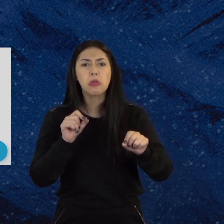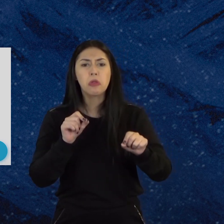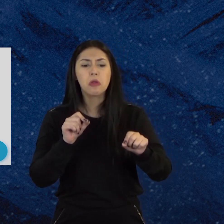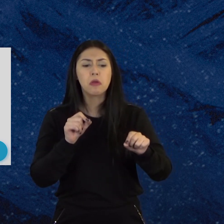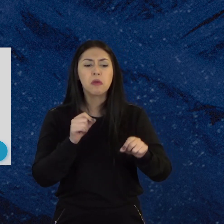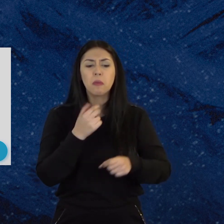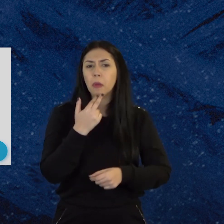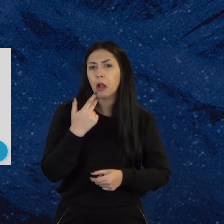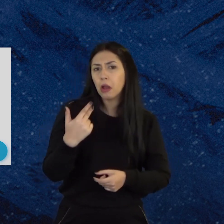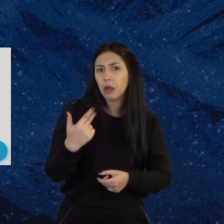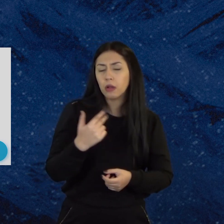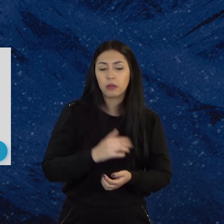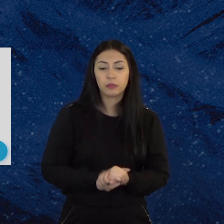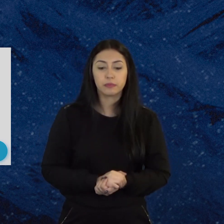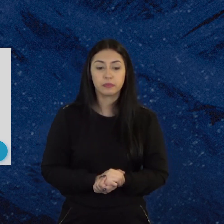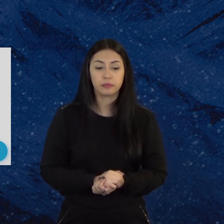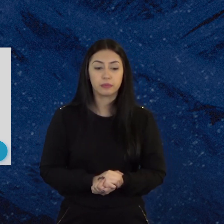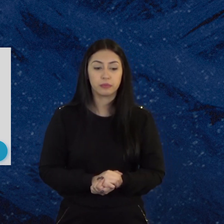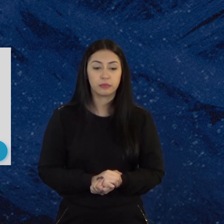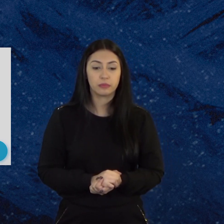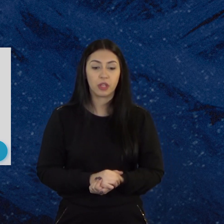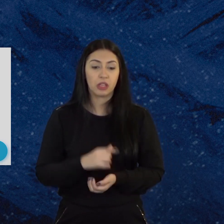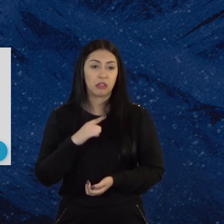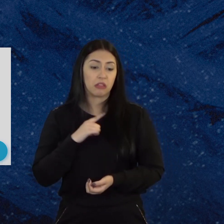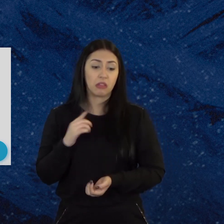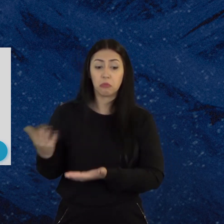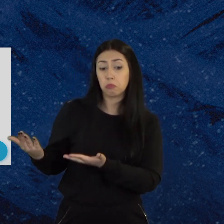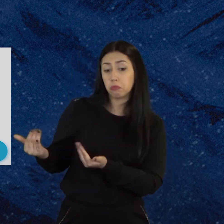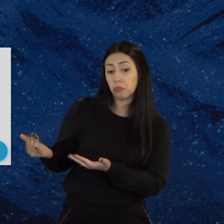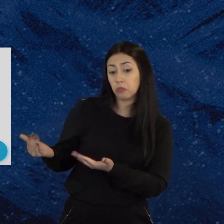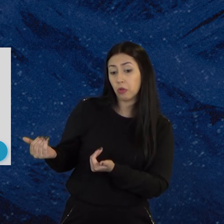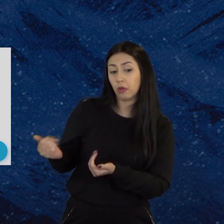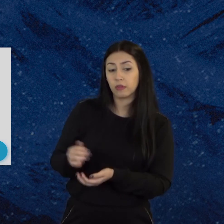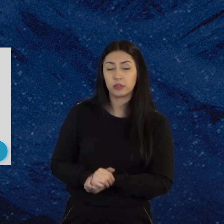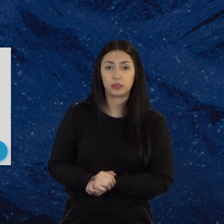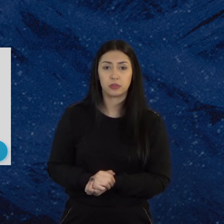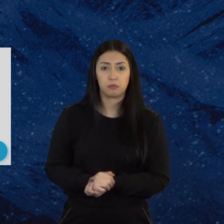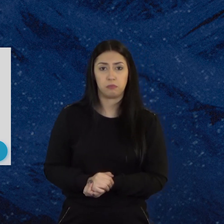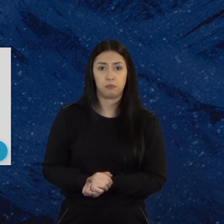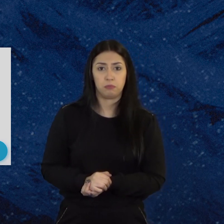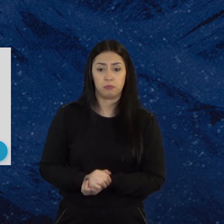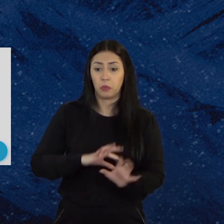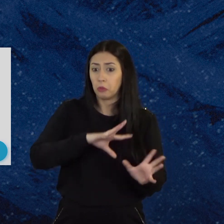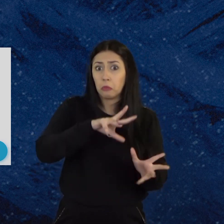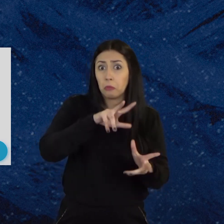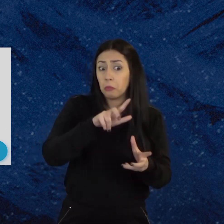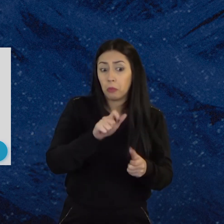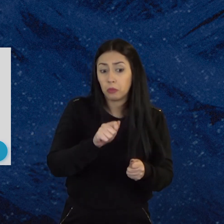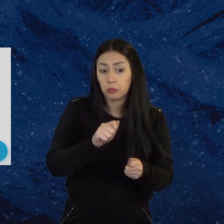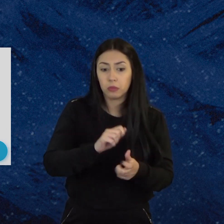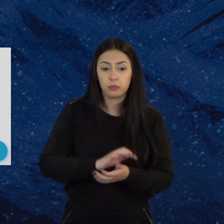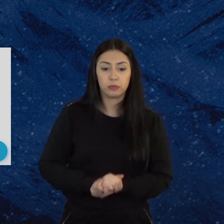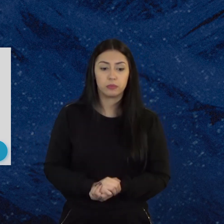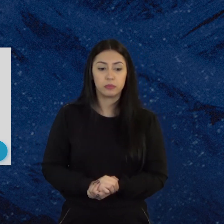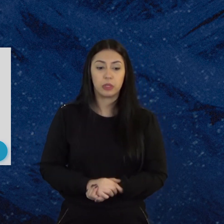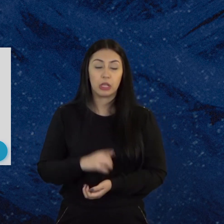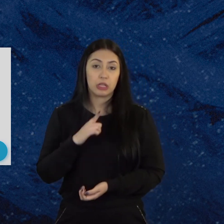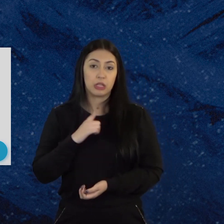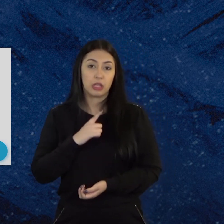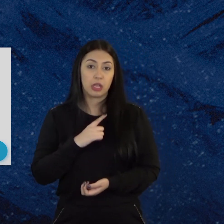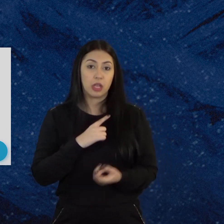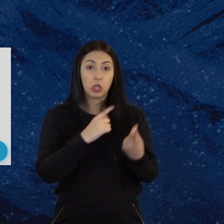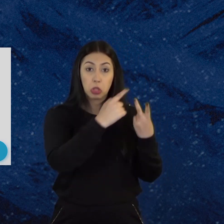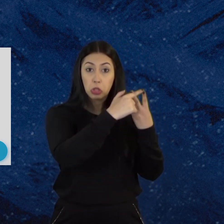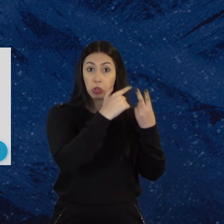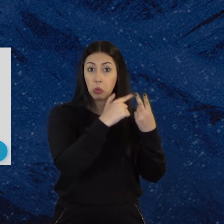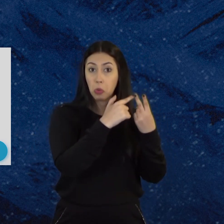quer compartilhar. Nós estamos aqui com jovens participantes de todo mundo, todos os continentes, né? Temos duas salas